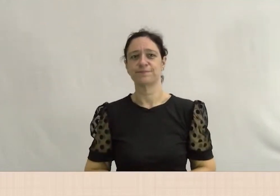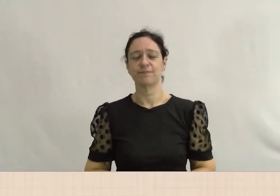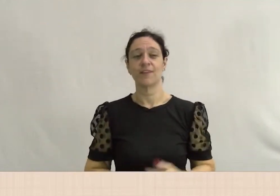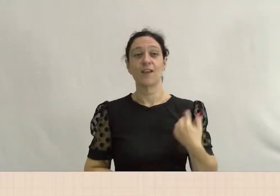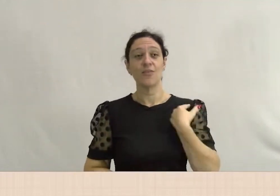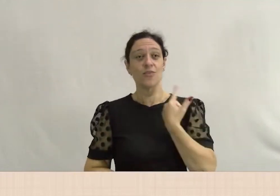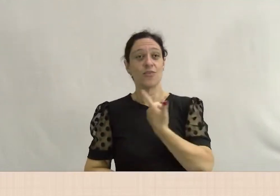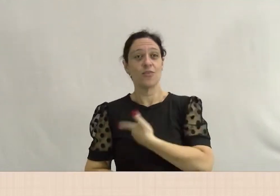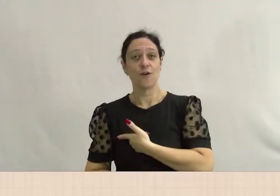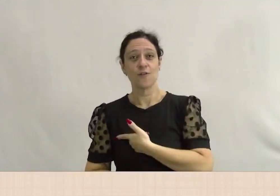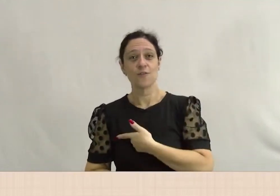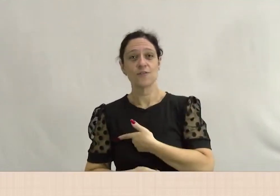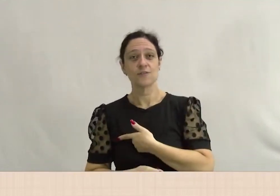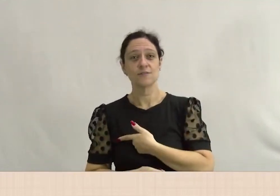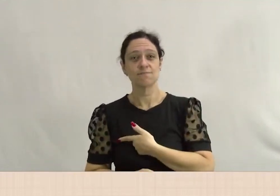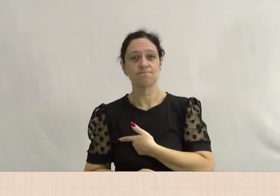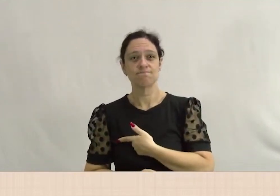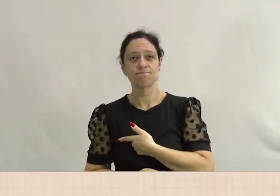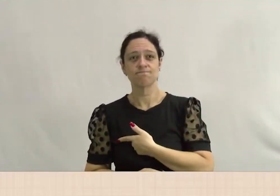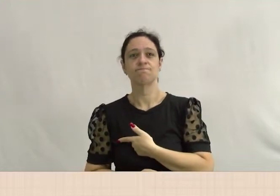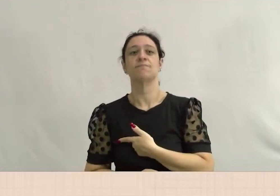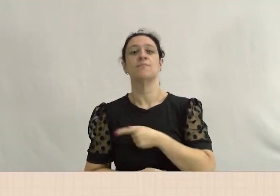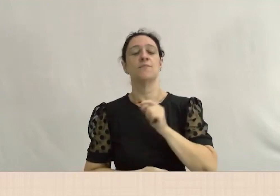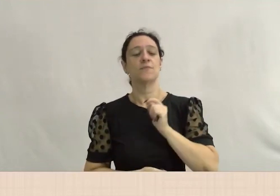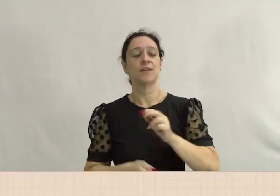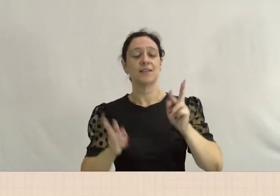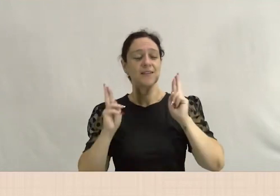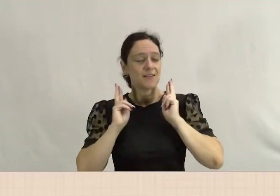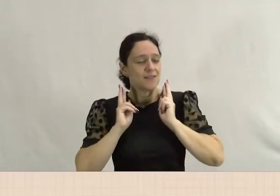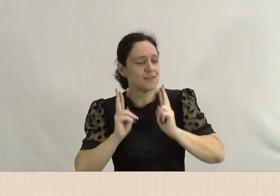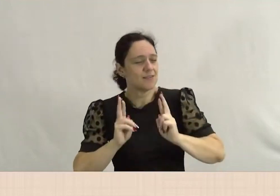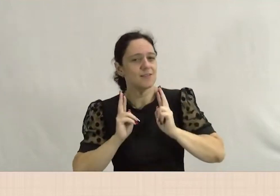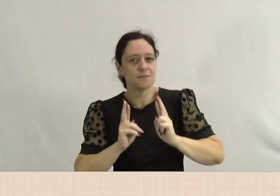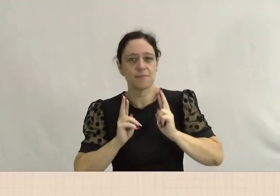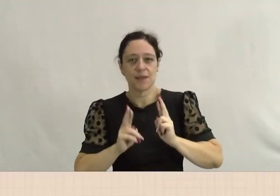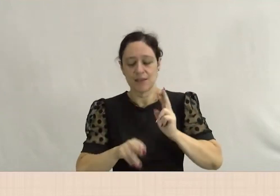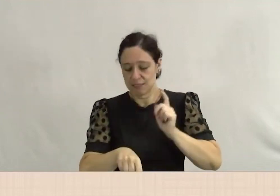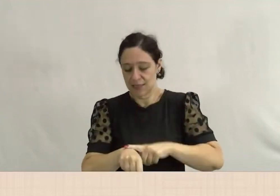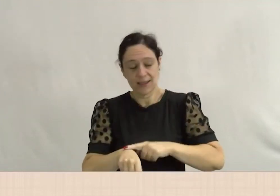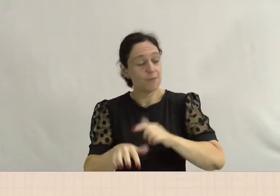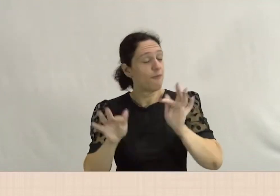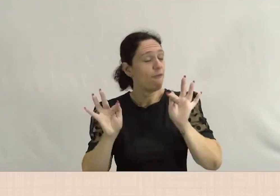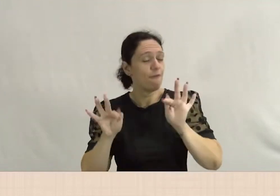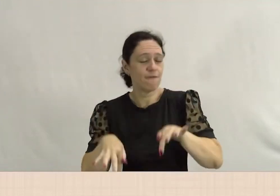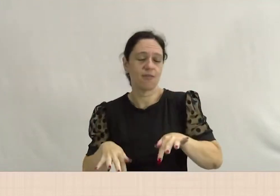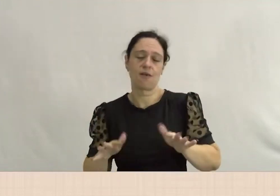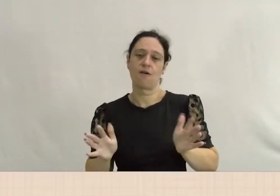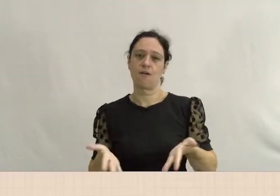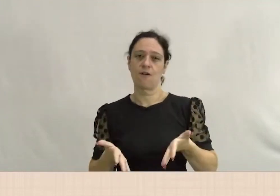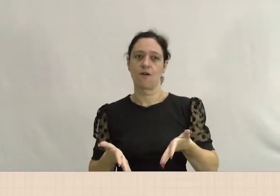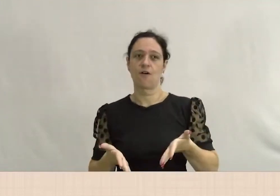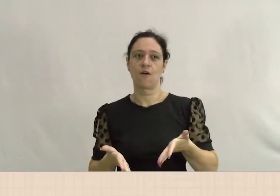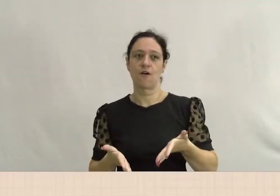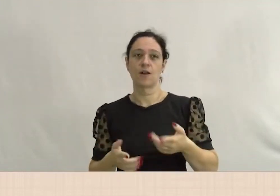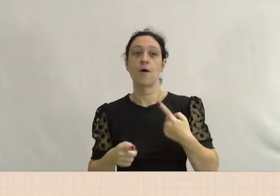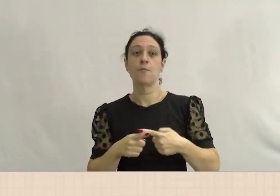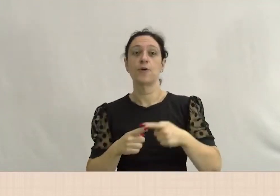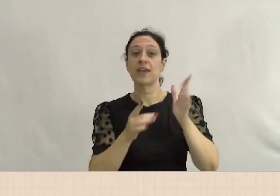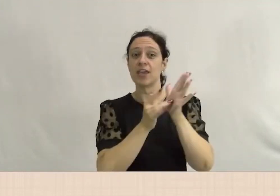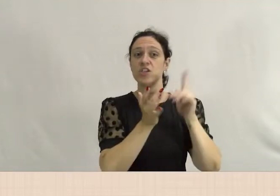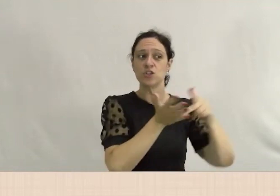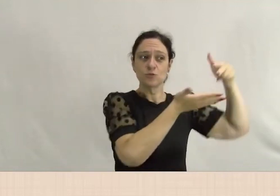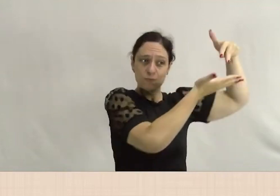E nós temos a grande esperança de sermos da última geração. Queremos trazer o Senhor de volta,